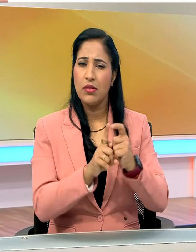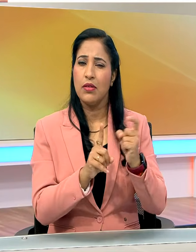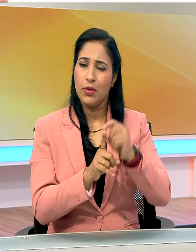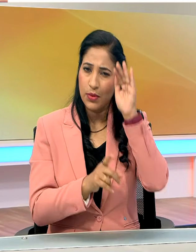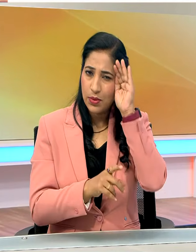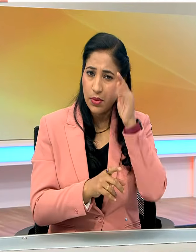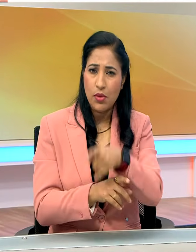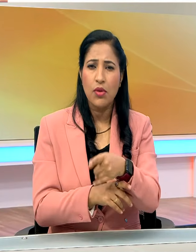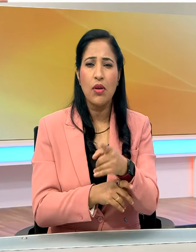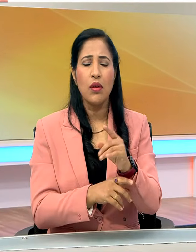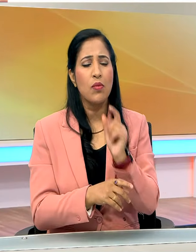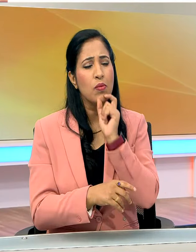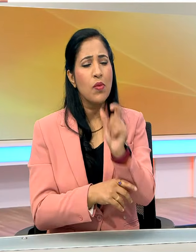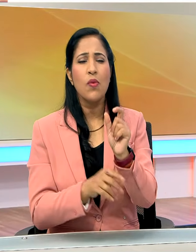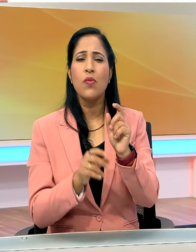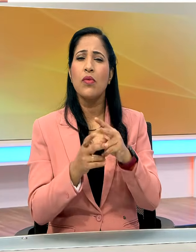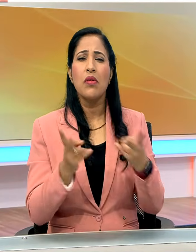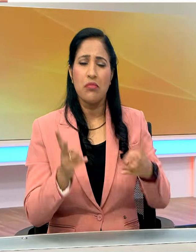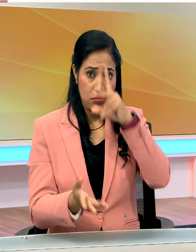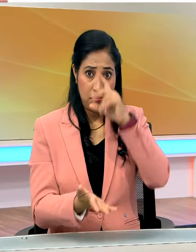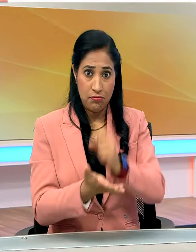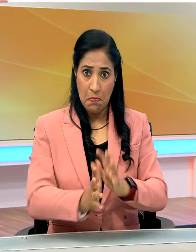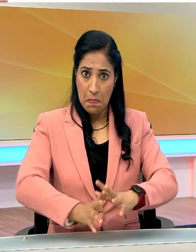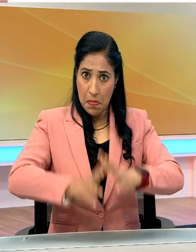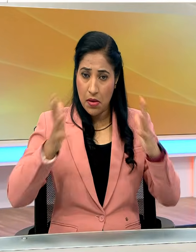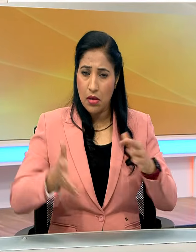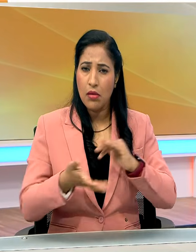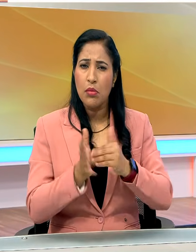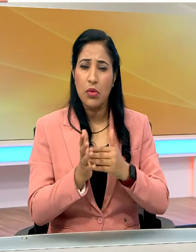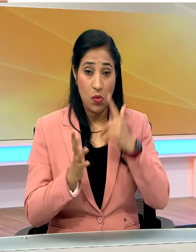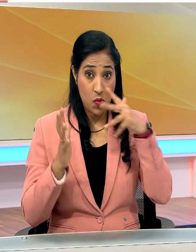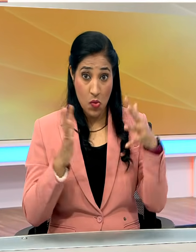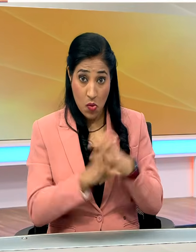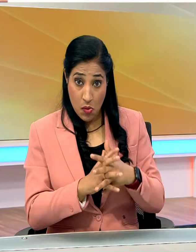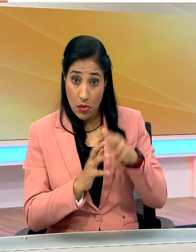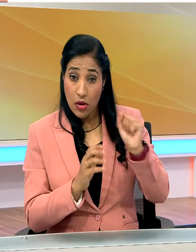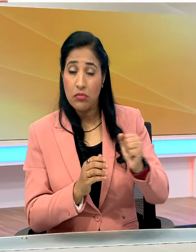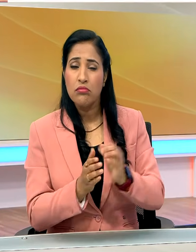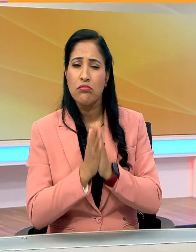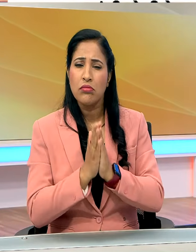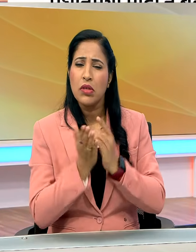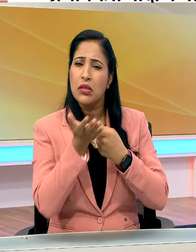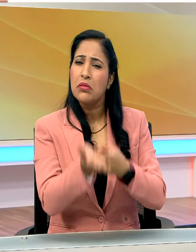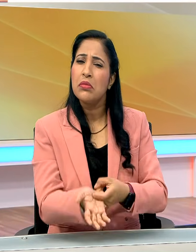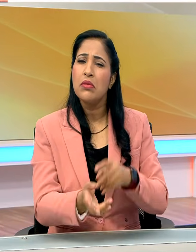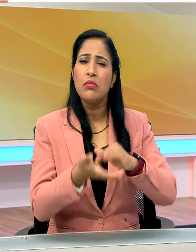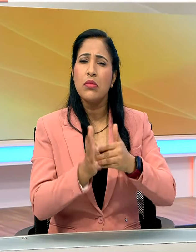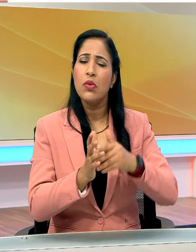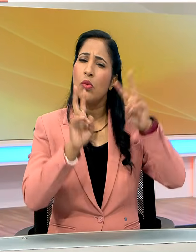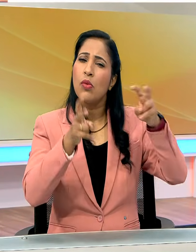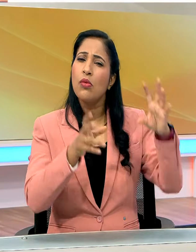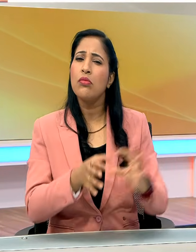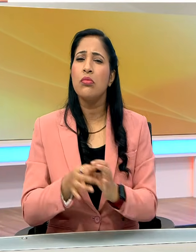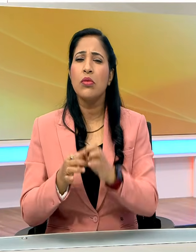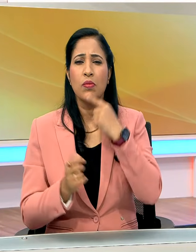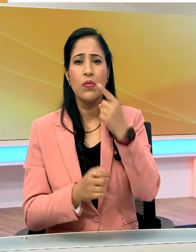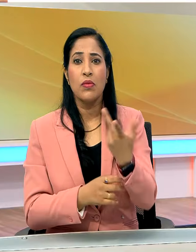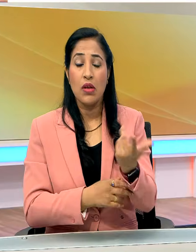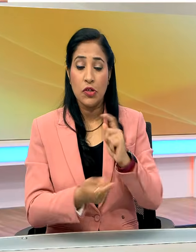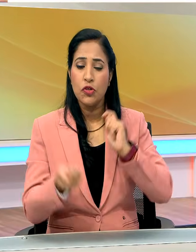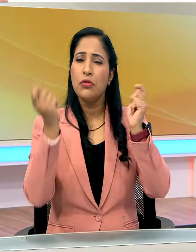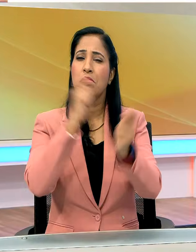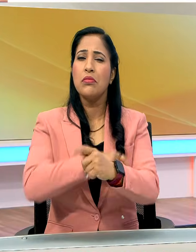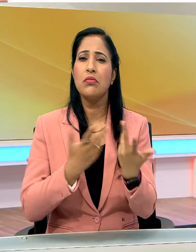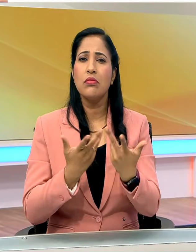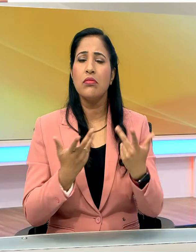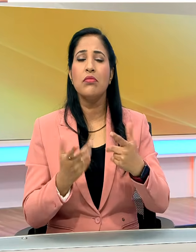ये जो शब्द है कि सबसे बड़ा निर्णय होगा 21वीं सदी का नारी शक्ति वंदन अधिनियम, इसके बारे में क्या कहेंगे और साथ ही क्या बदलेगा